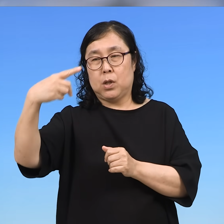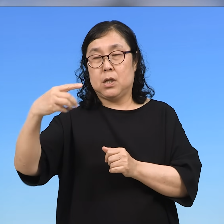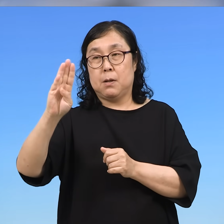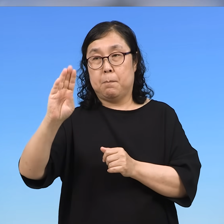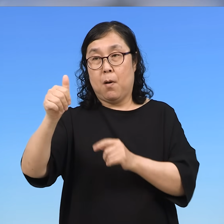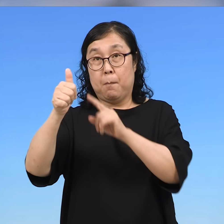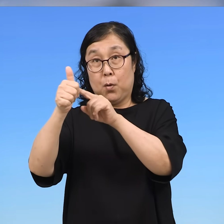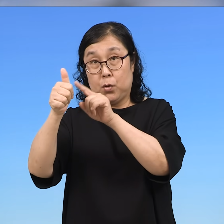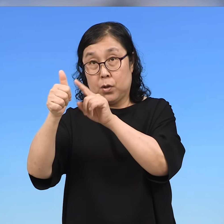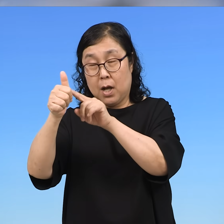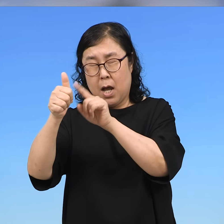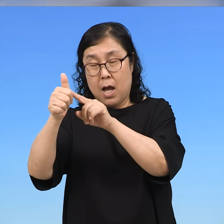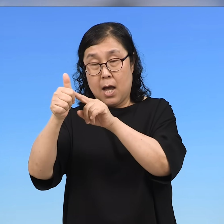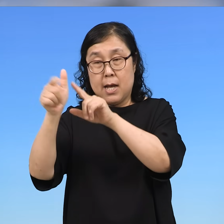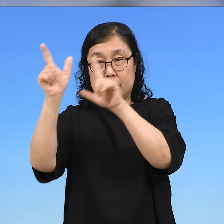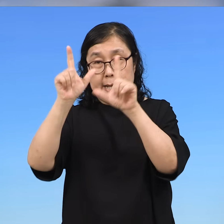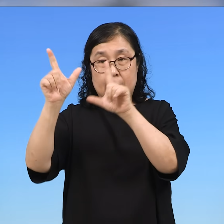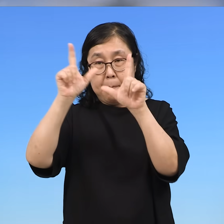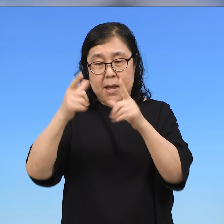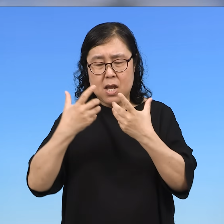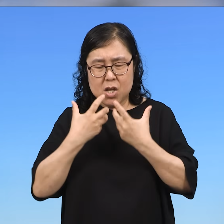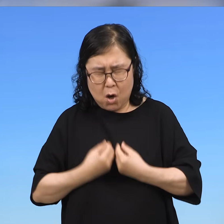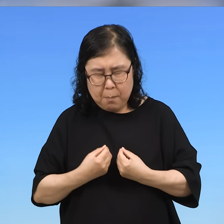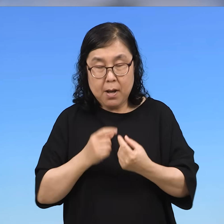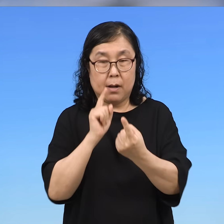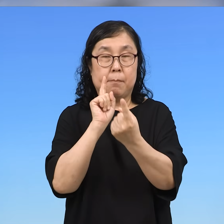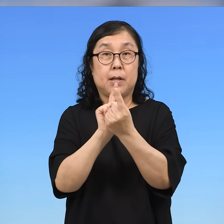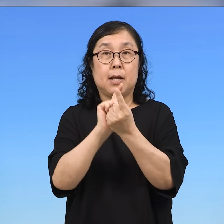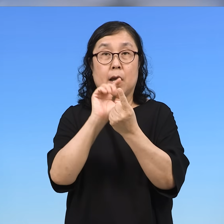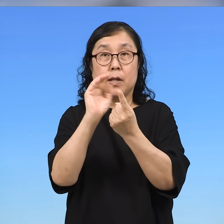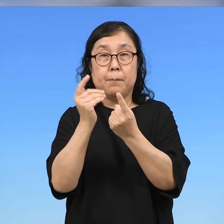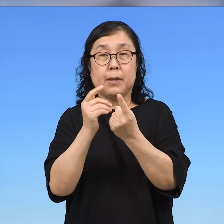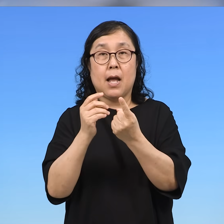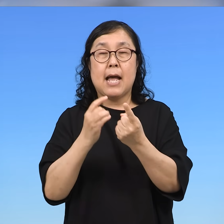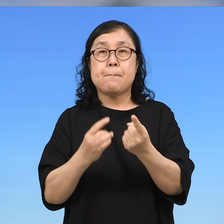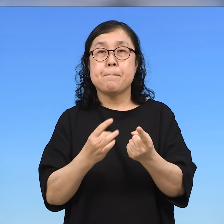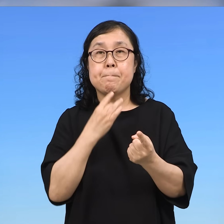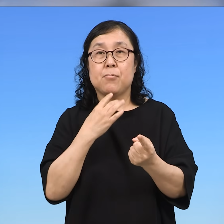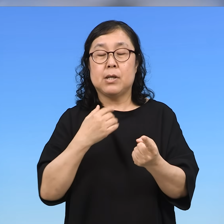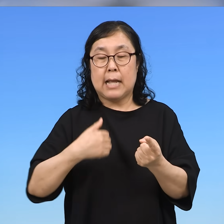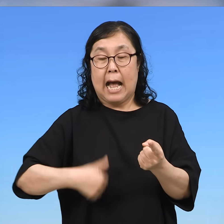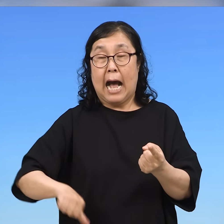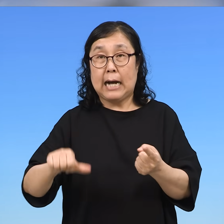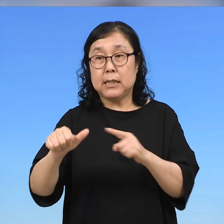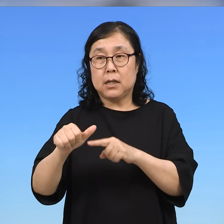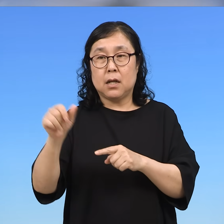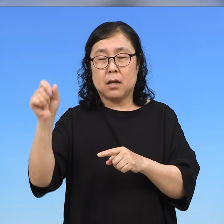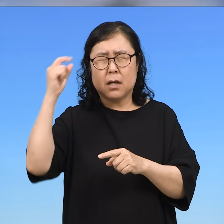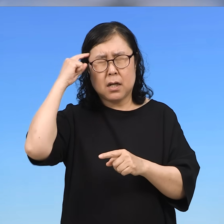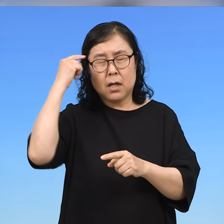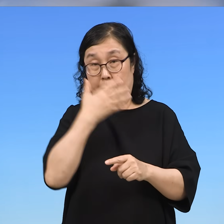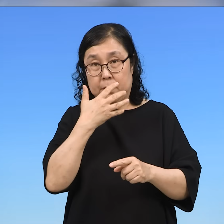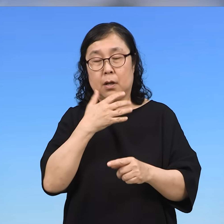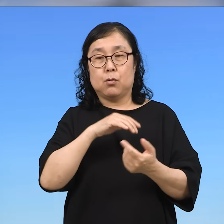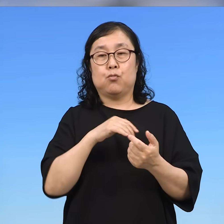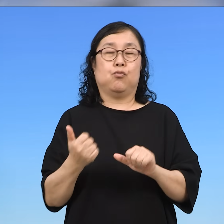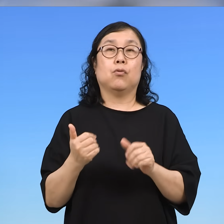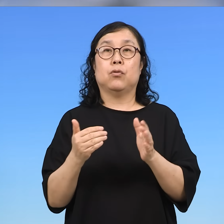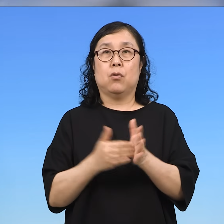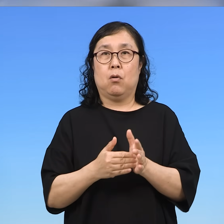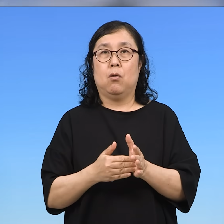이분 인생에 절망적인 사건이 찾아왔습니다. 하나밖에 없는 외아들이 갑자기 죽어버린